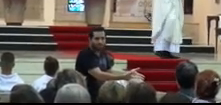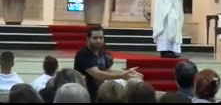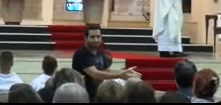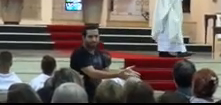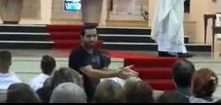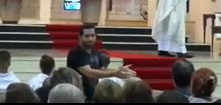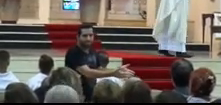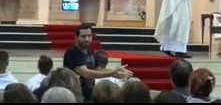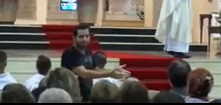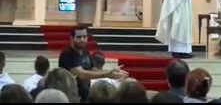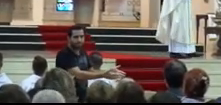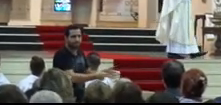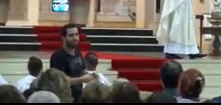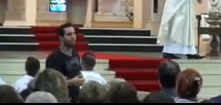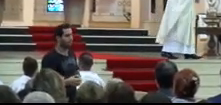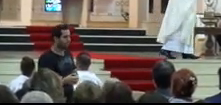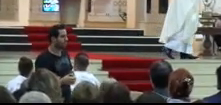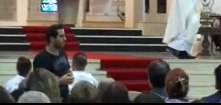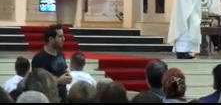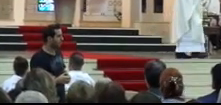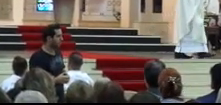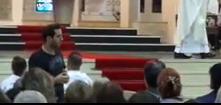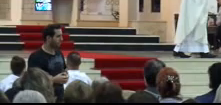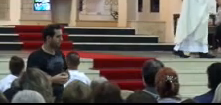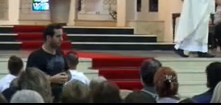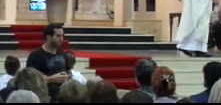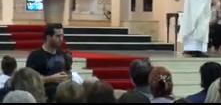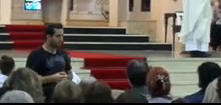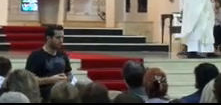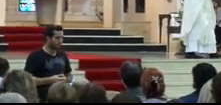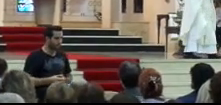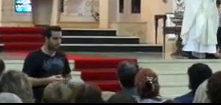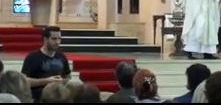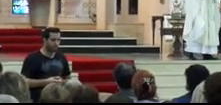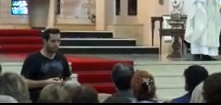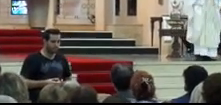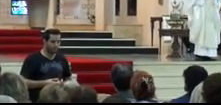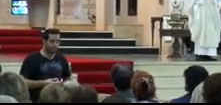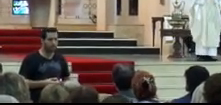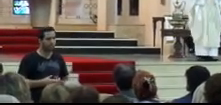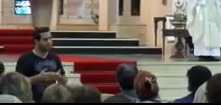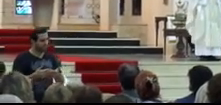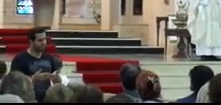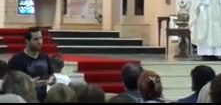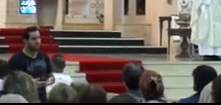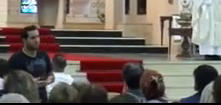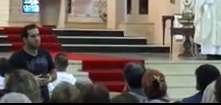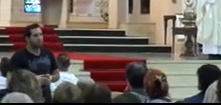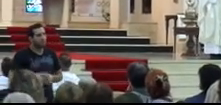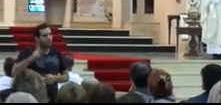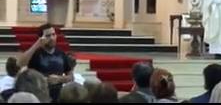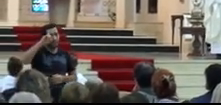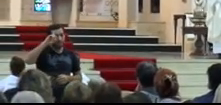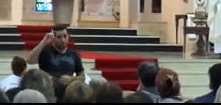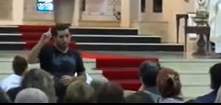Não terás parte comigo. Mas ainda assim, Deus respeita a nossa liberdade.